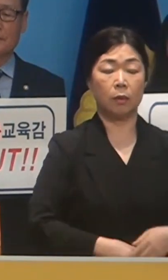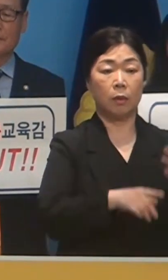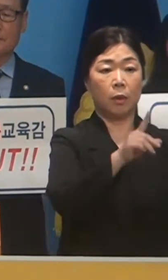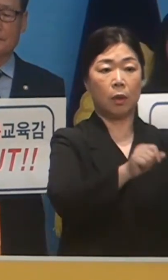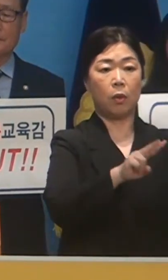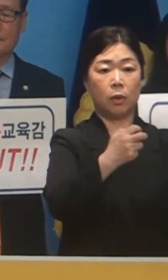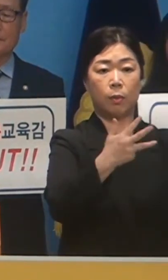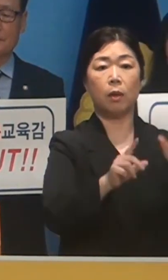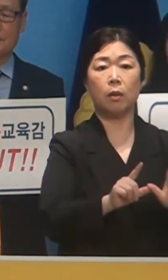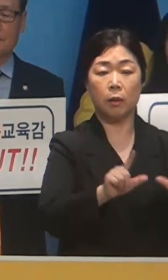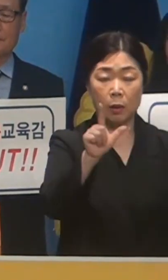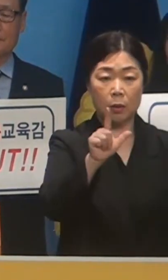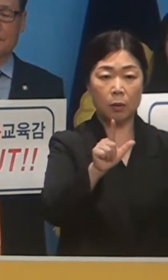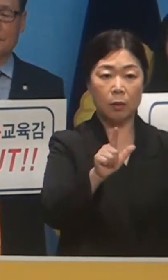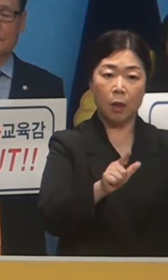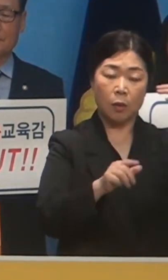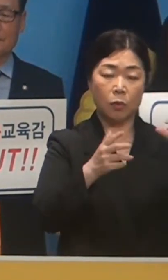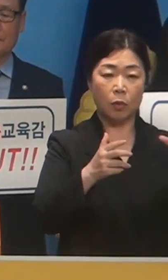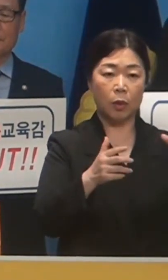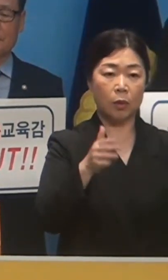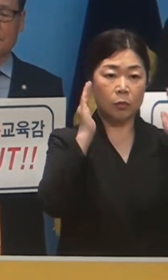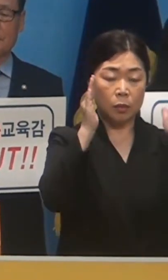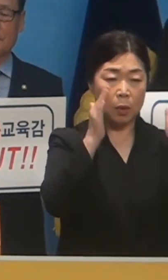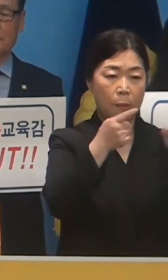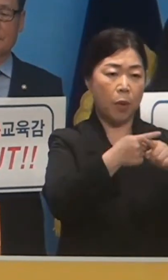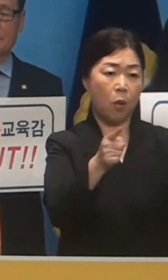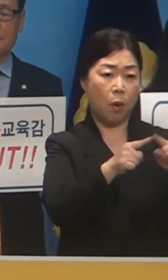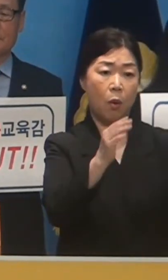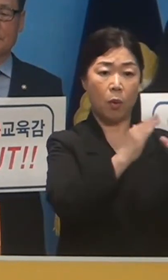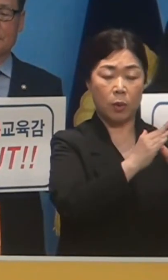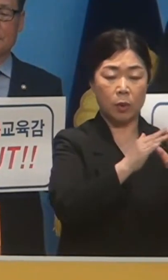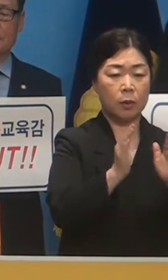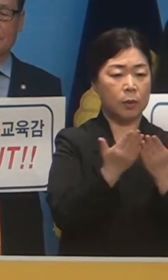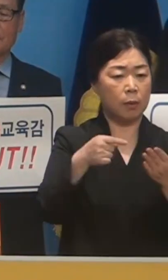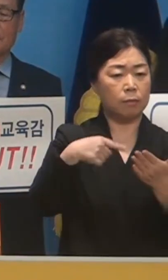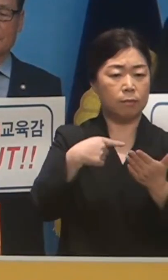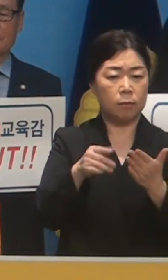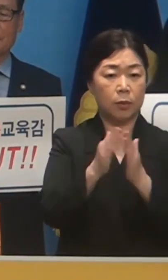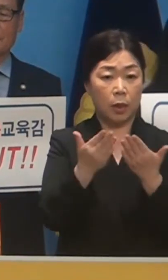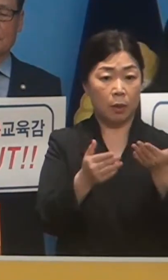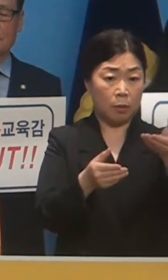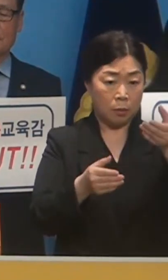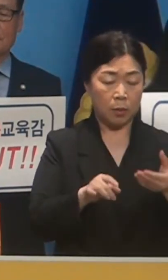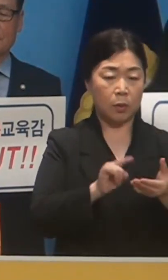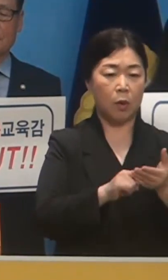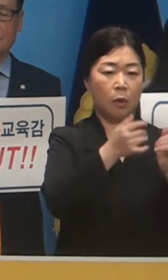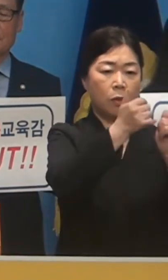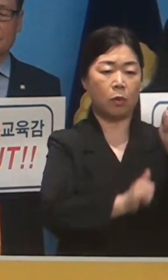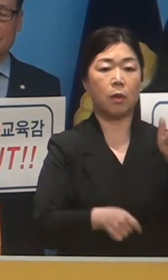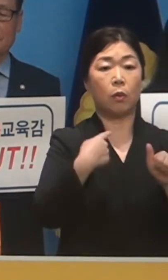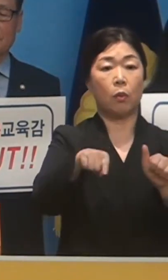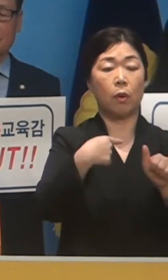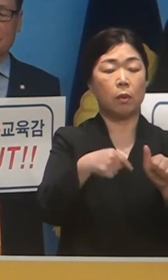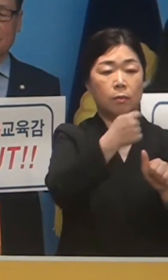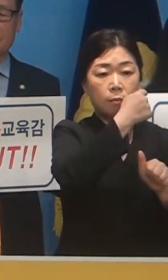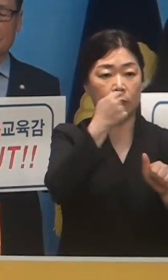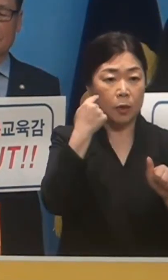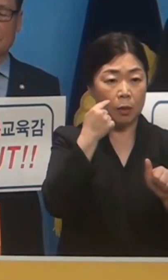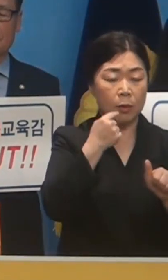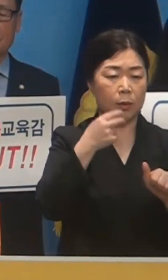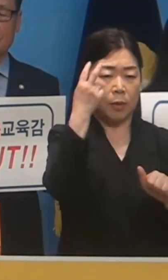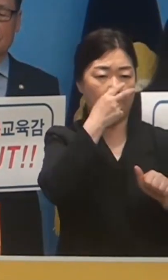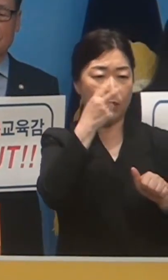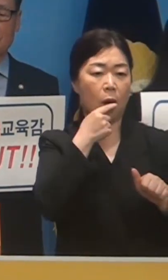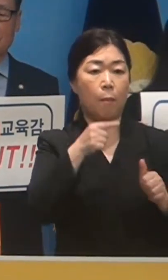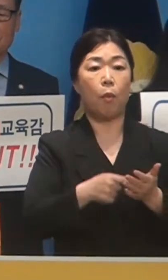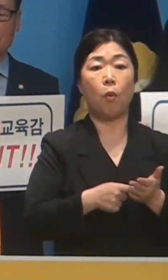감사원은 한국학력평가원의 한국사 교과서를 대상으로 교육부 평가원의 역사 교과서 검정